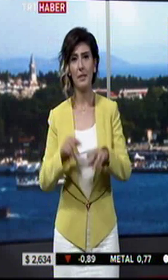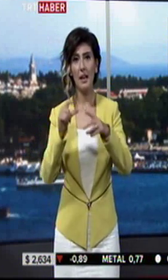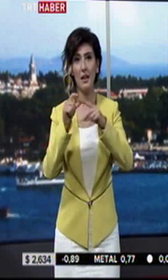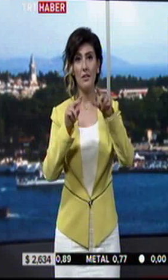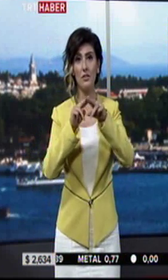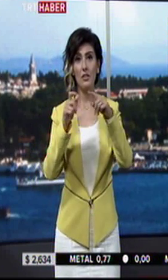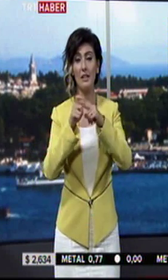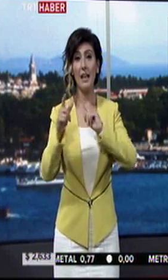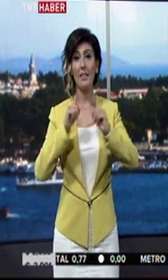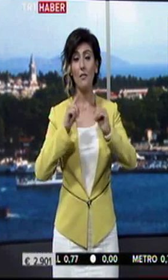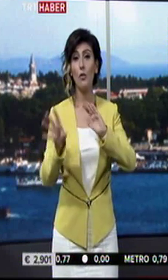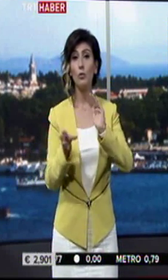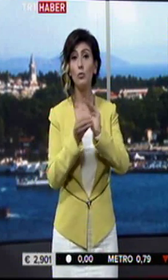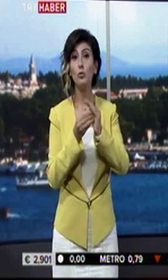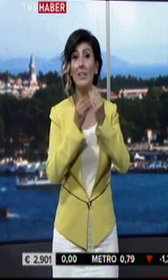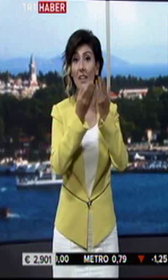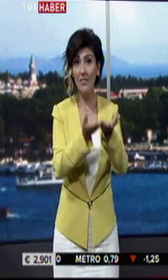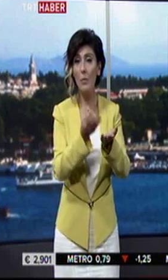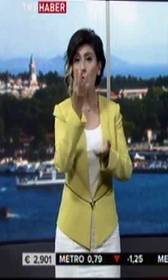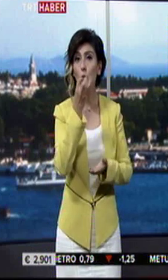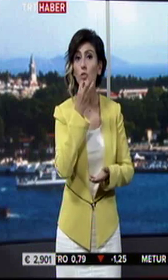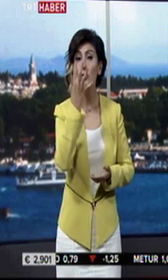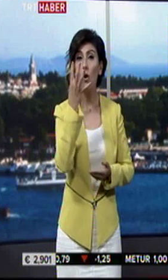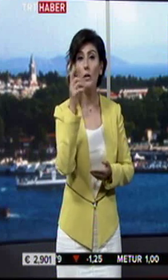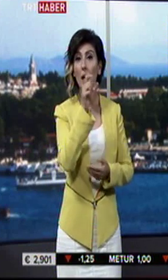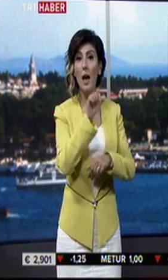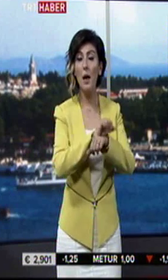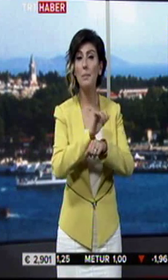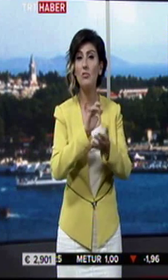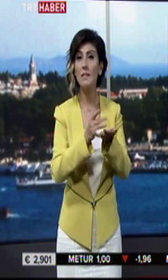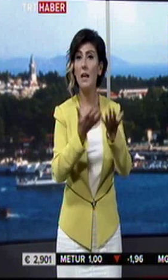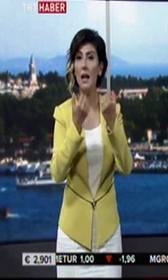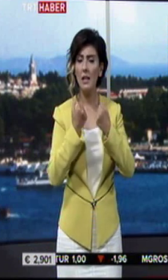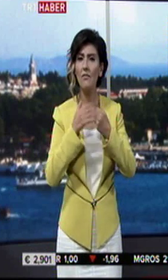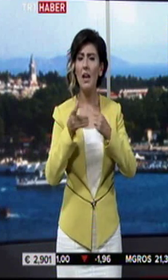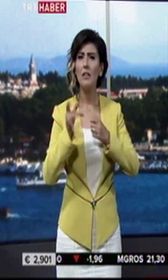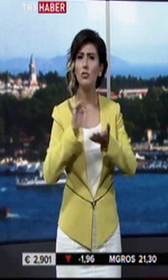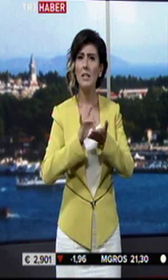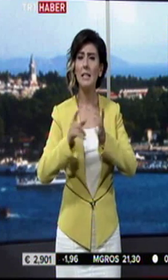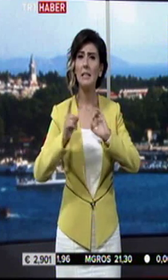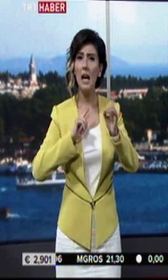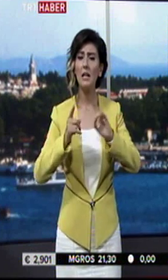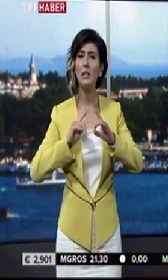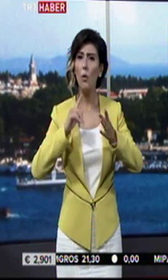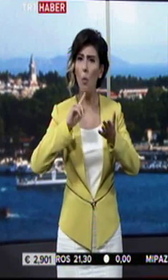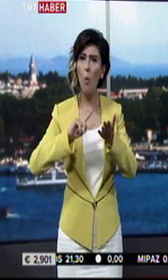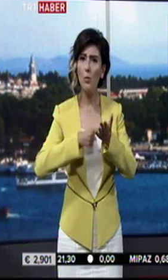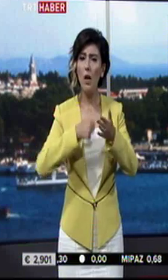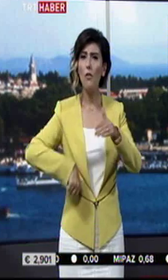Şike davasında rüşvet vermekten 3 yıl 4 ay hapis cezası alan ve cezası yargıtayca onanan